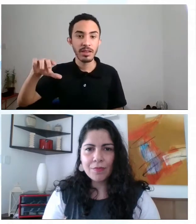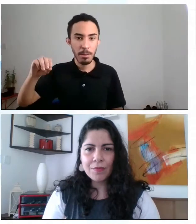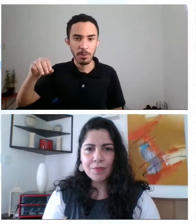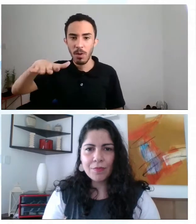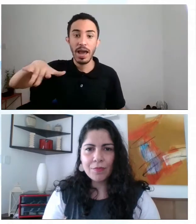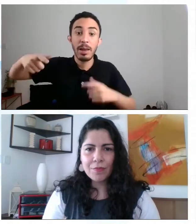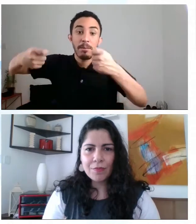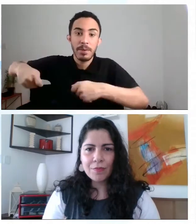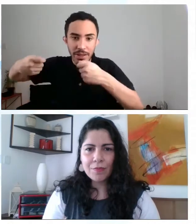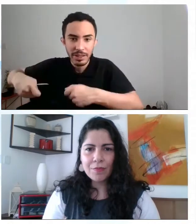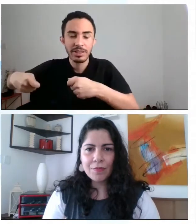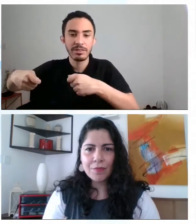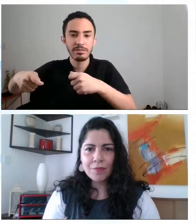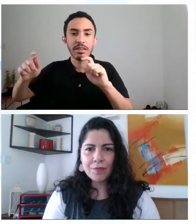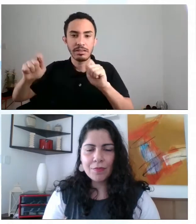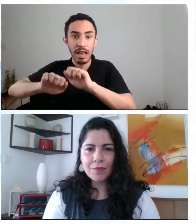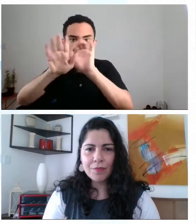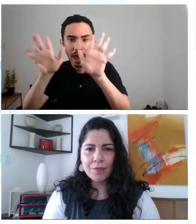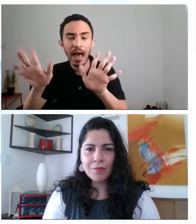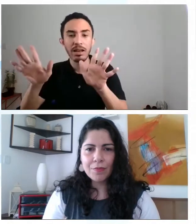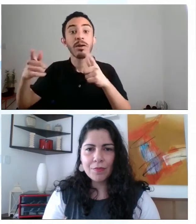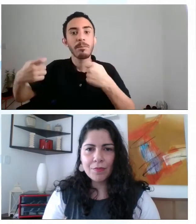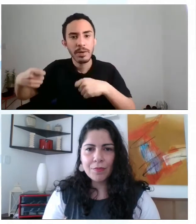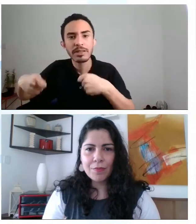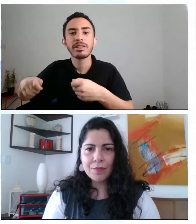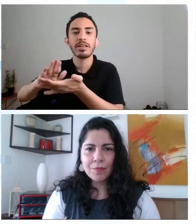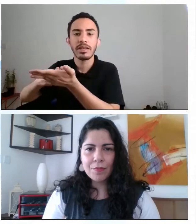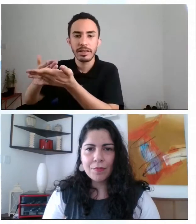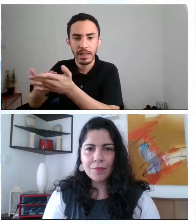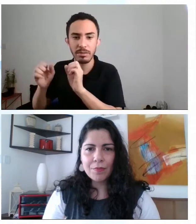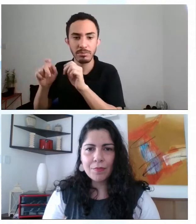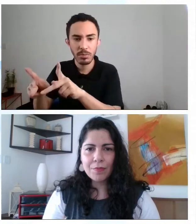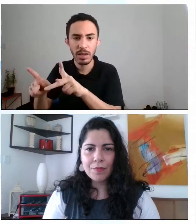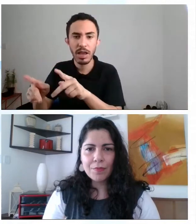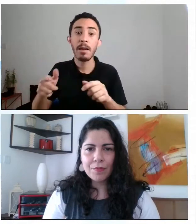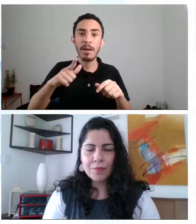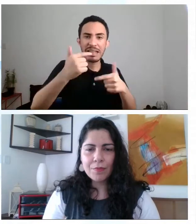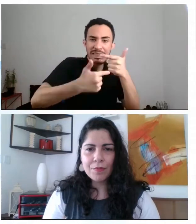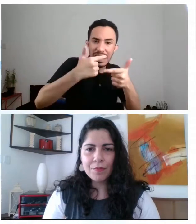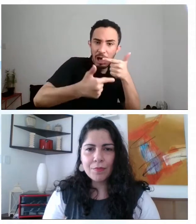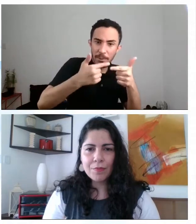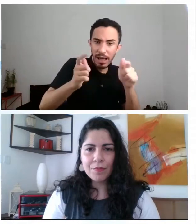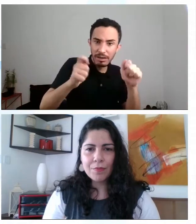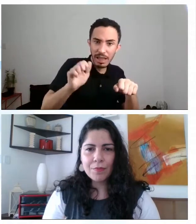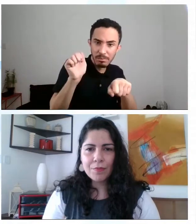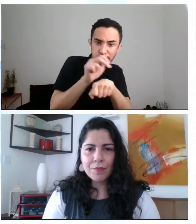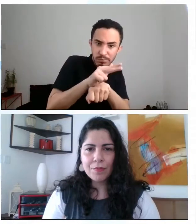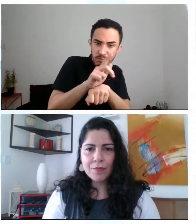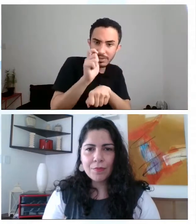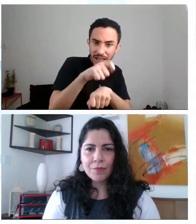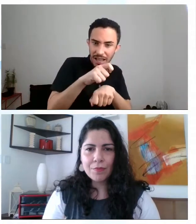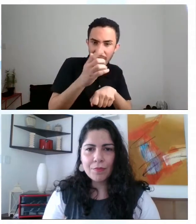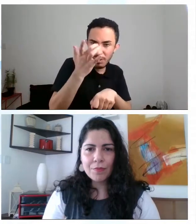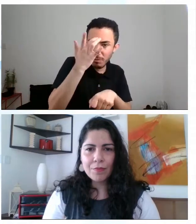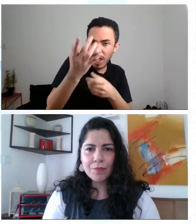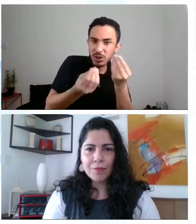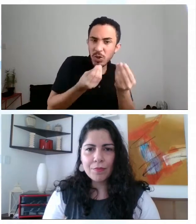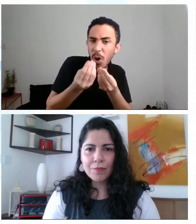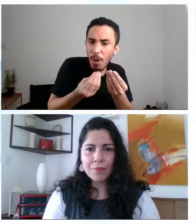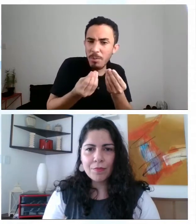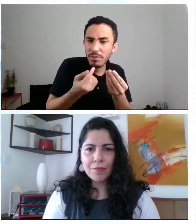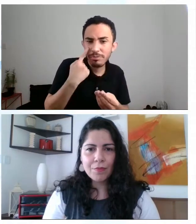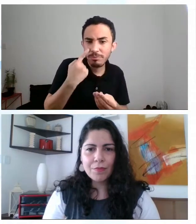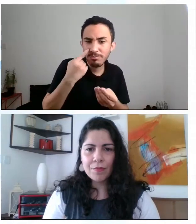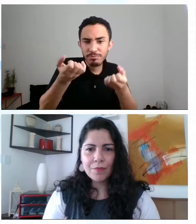né? Quer dizer, isso já está claro que é enorme. Né? Mas empregos ou trabalhos, né? Como é que vocês veem